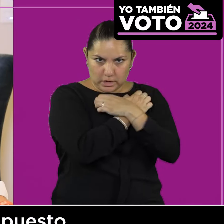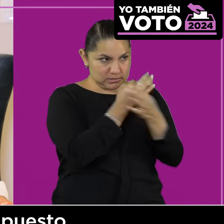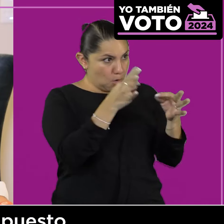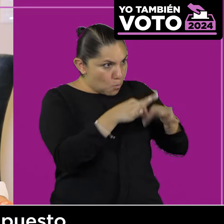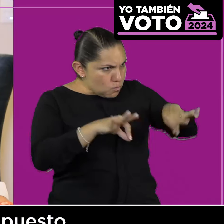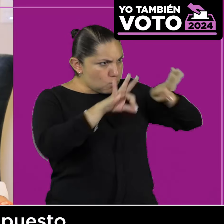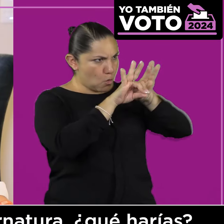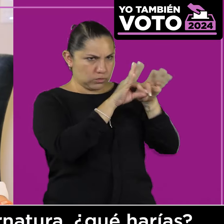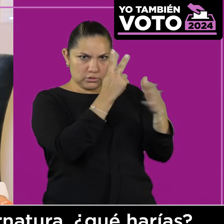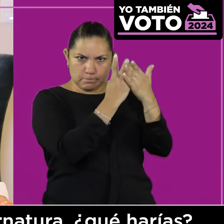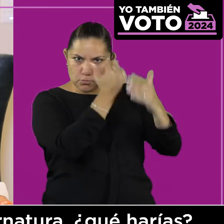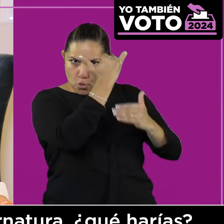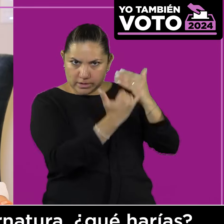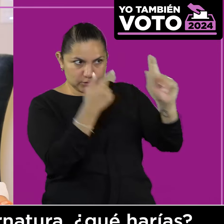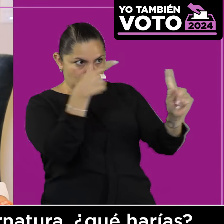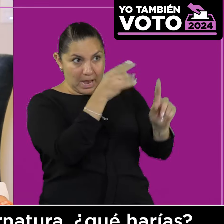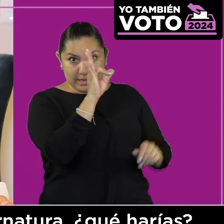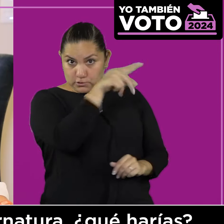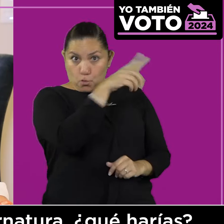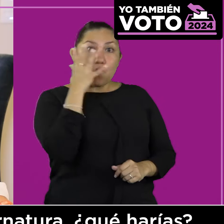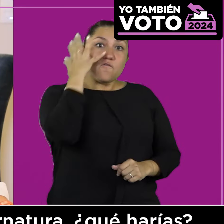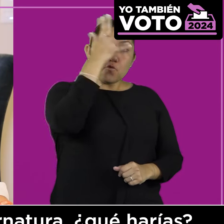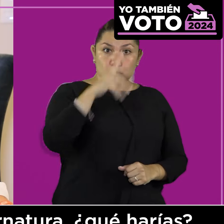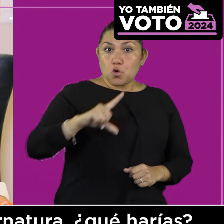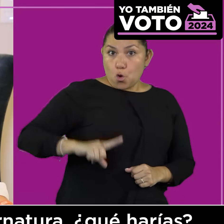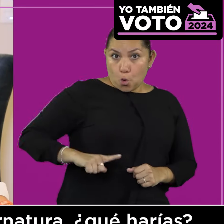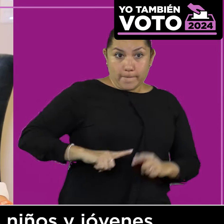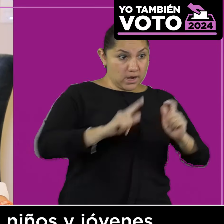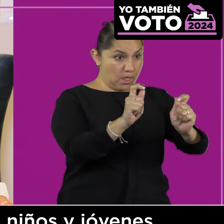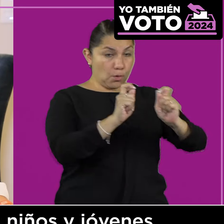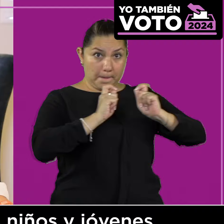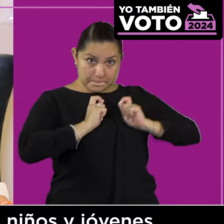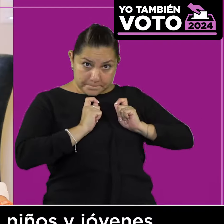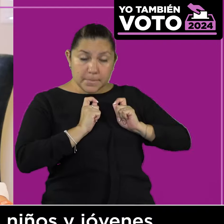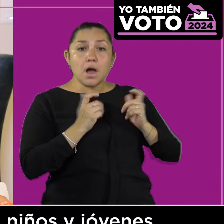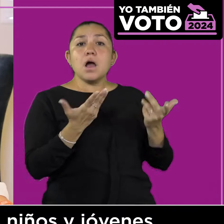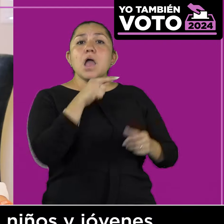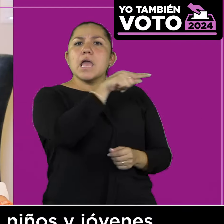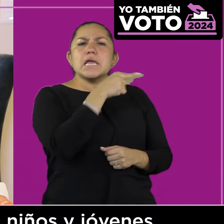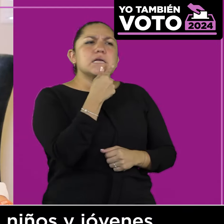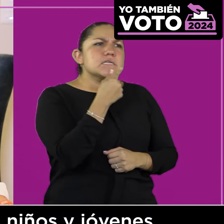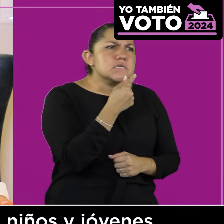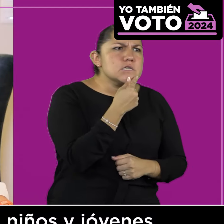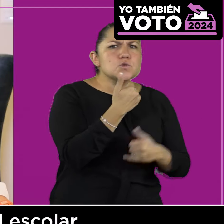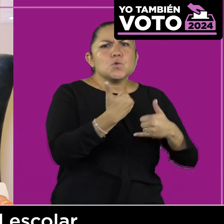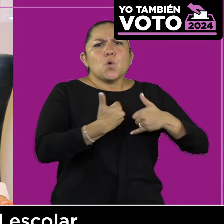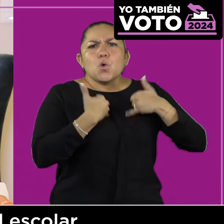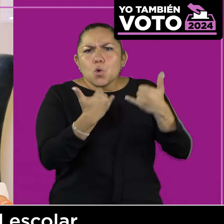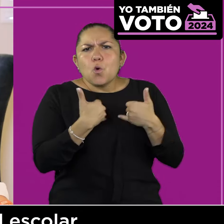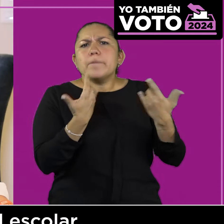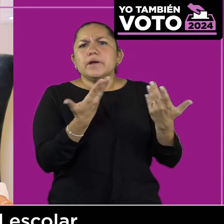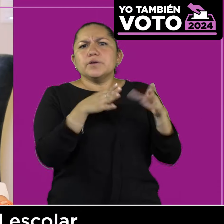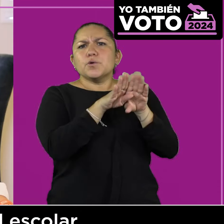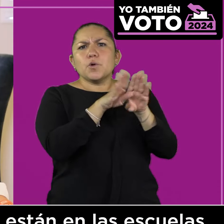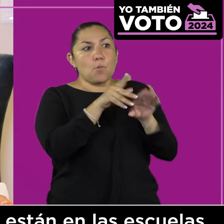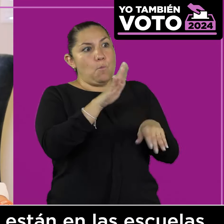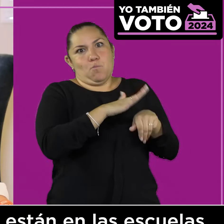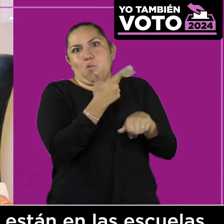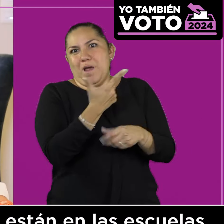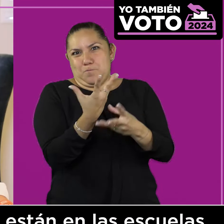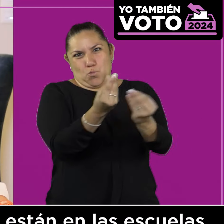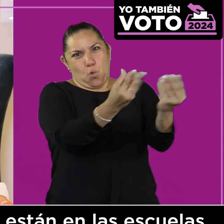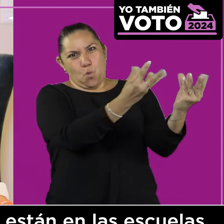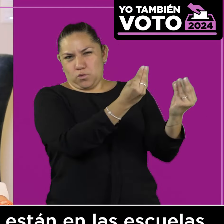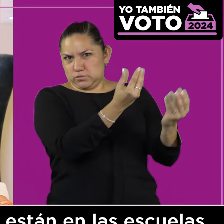Supongo no de llegar a la gubernatura qué harías para hacer suo la mitad de los niños y jóvenes en edad escolar con